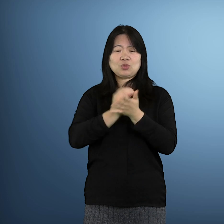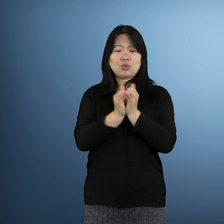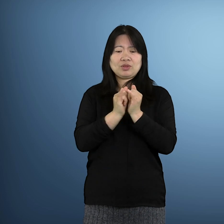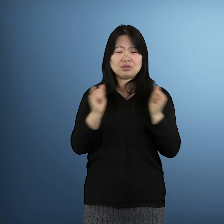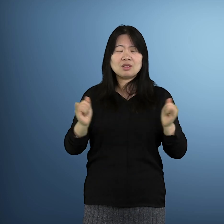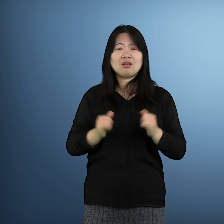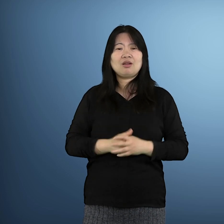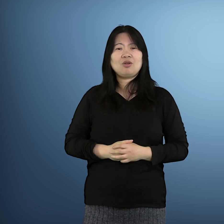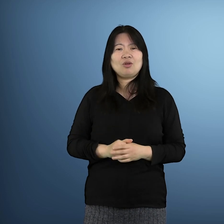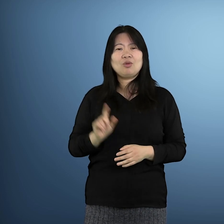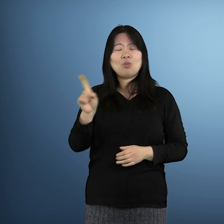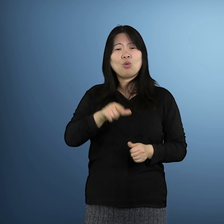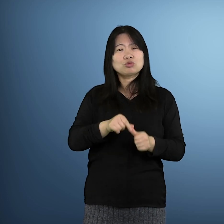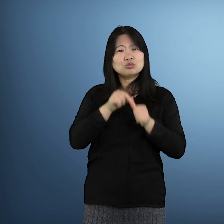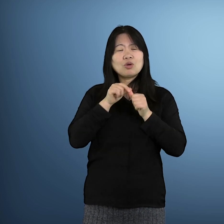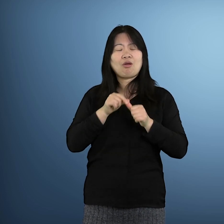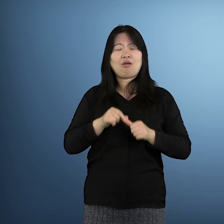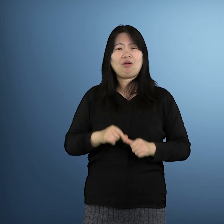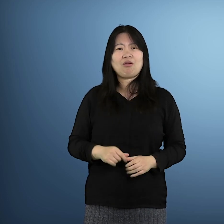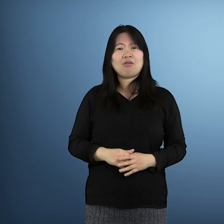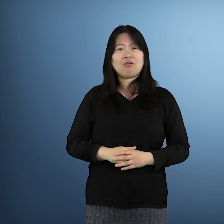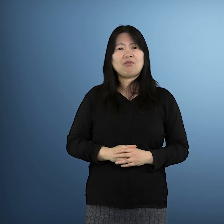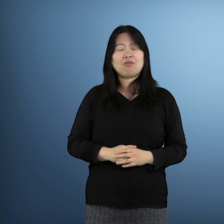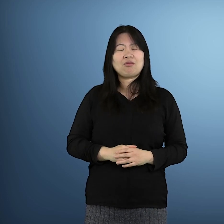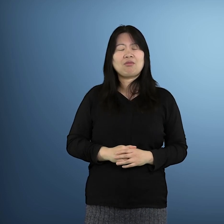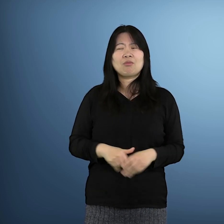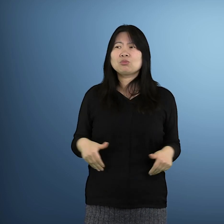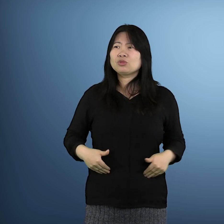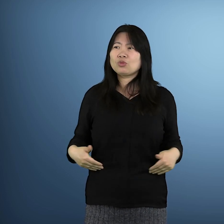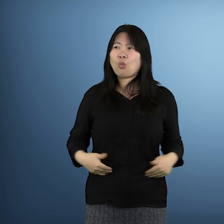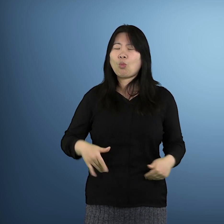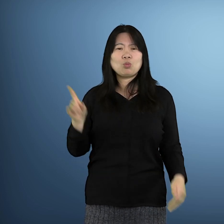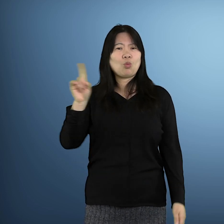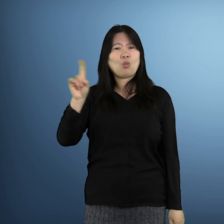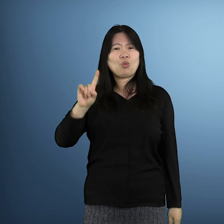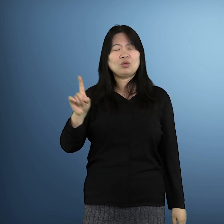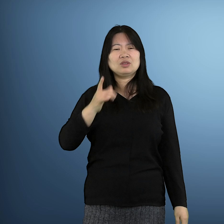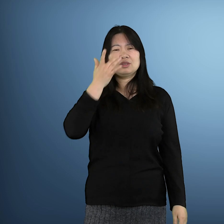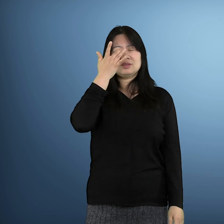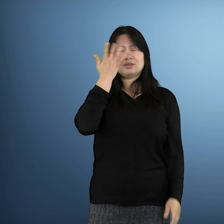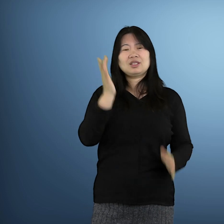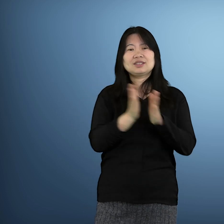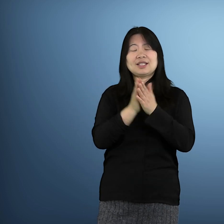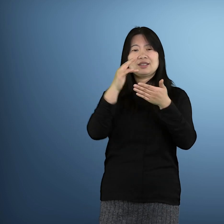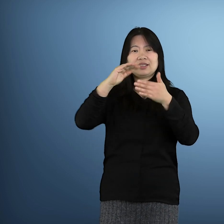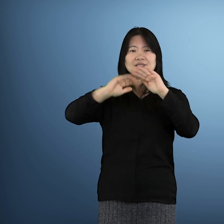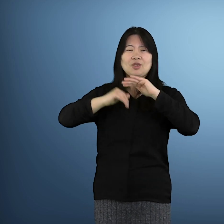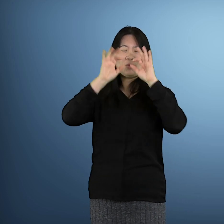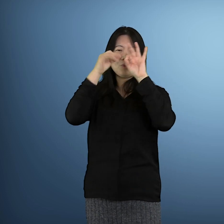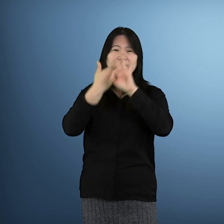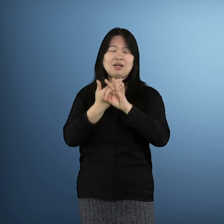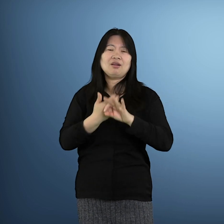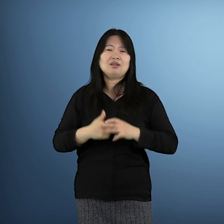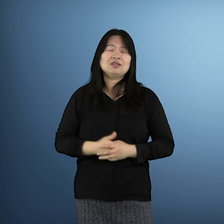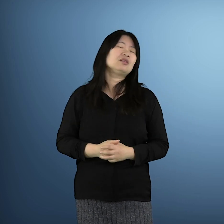그리스도인들을 뭘 구원할 게 제3 필요할까? 근데 이 책의 내용은